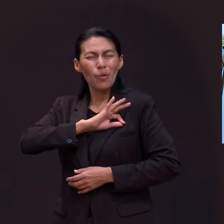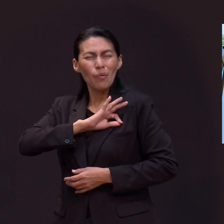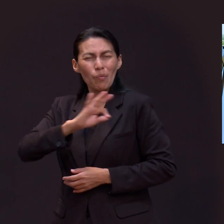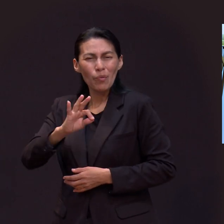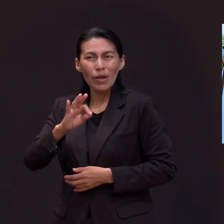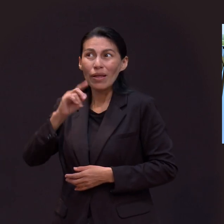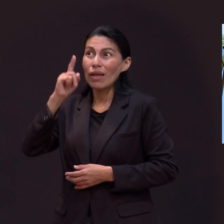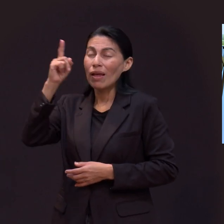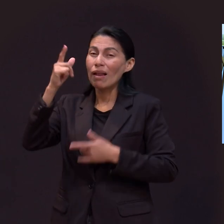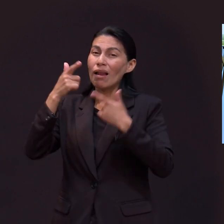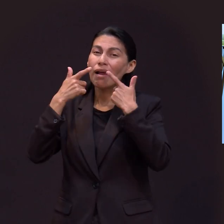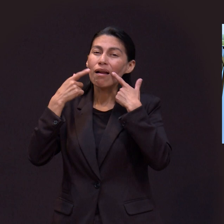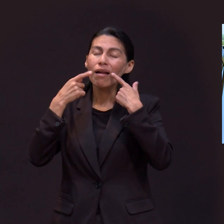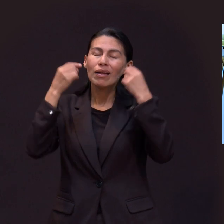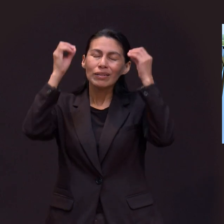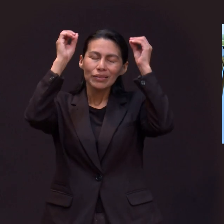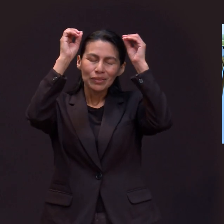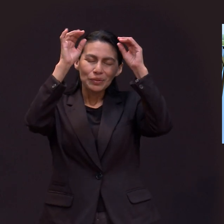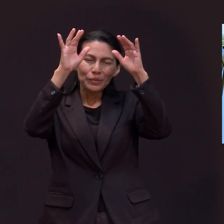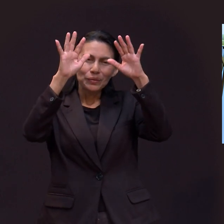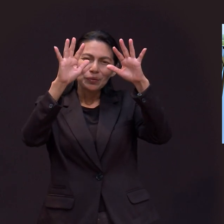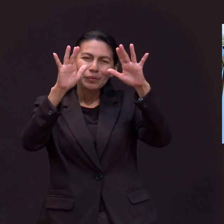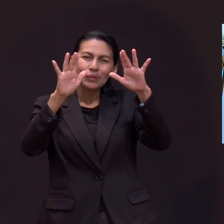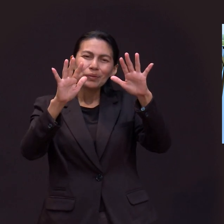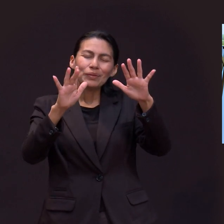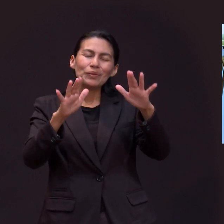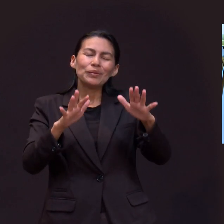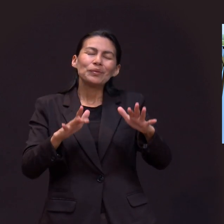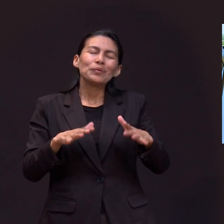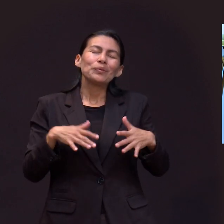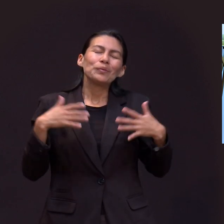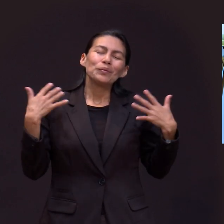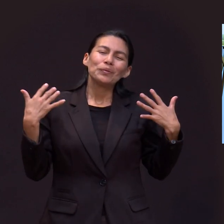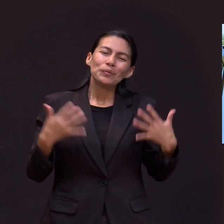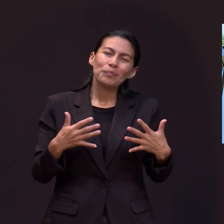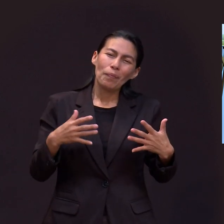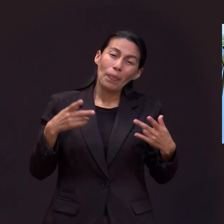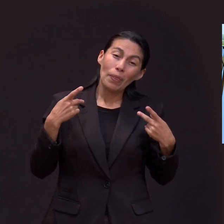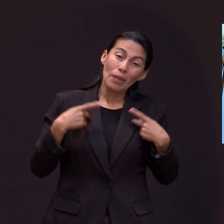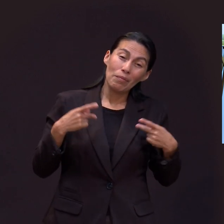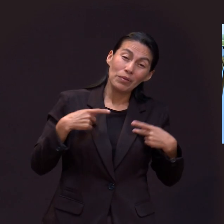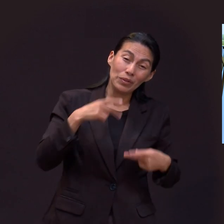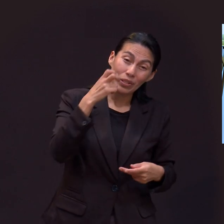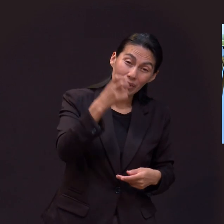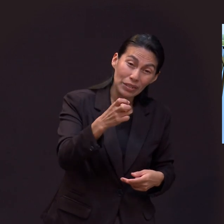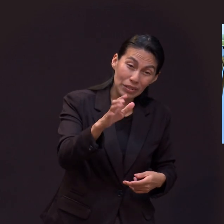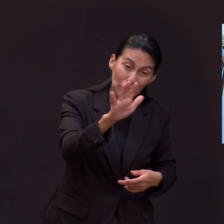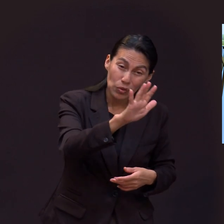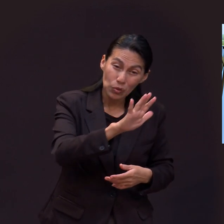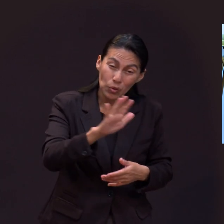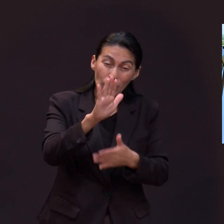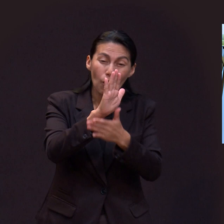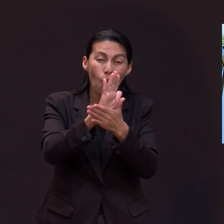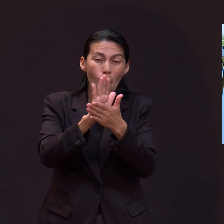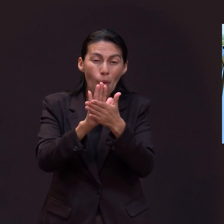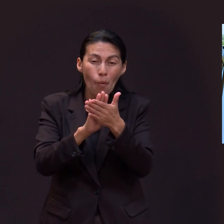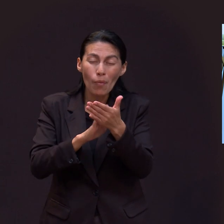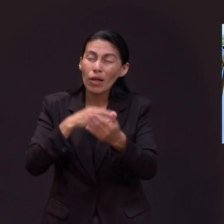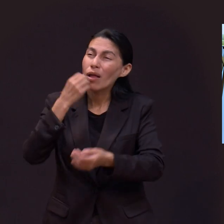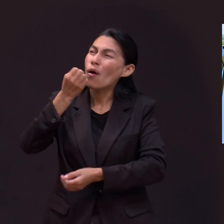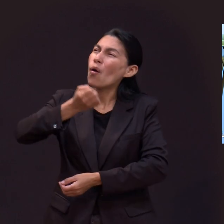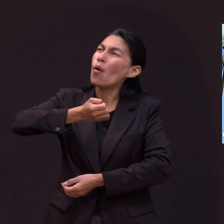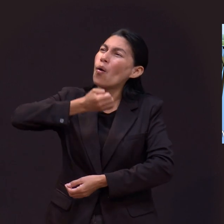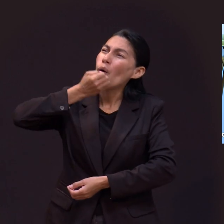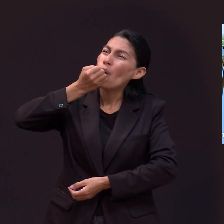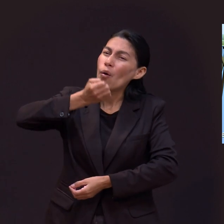un deleite manifestar su gracia en aquellos que humildemente dependen de él en oración